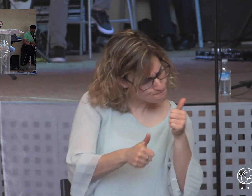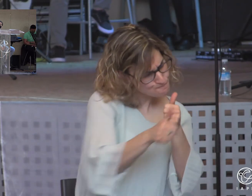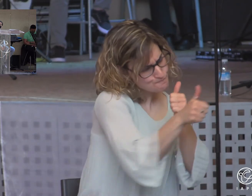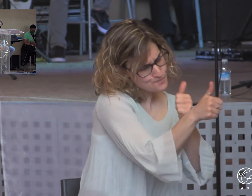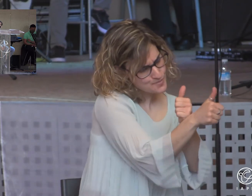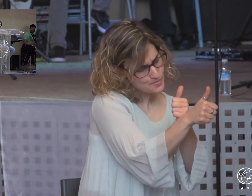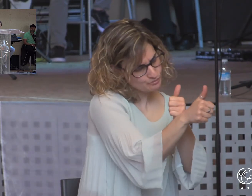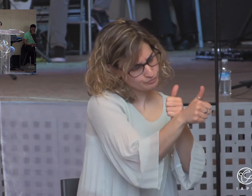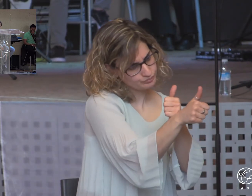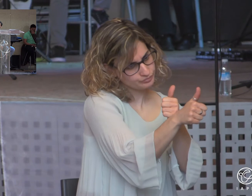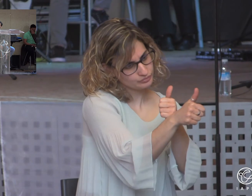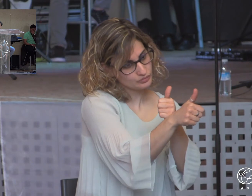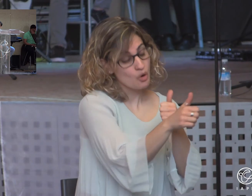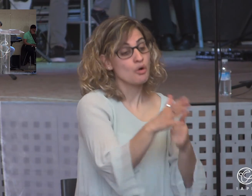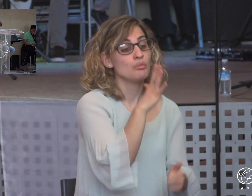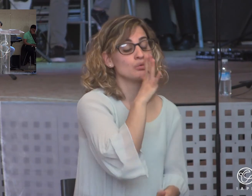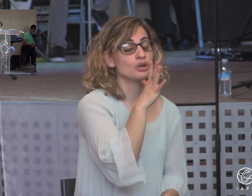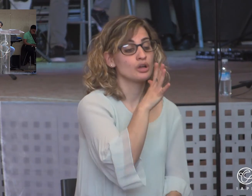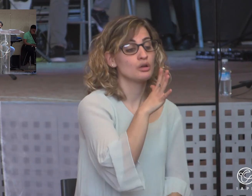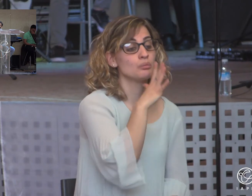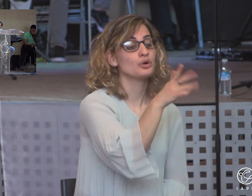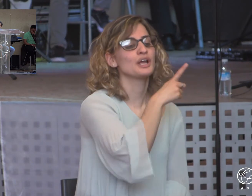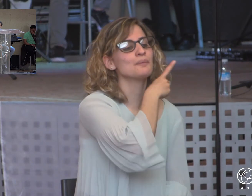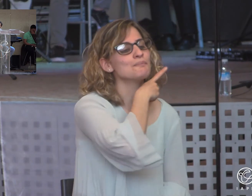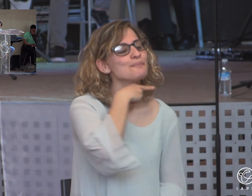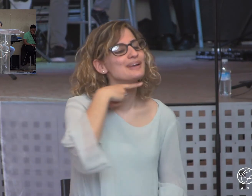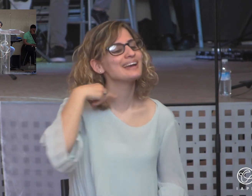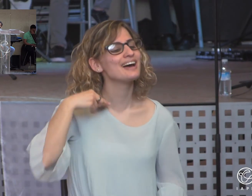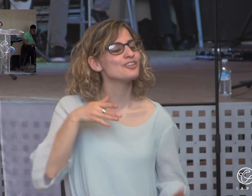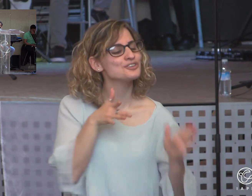La paga del pecado es muerte.